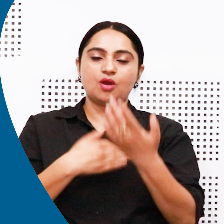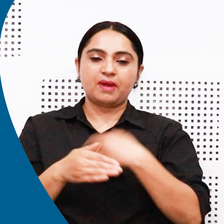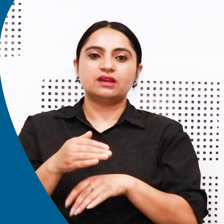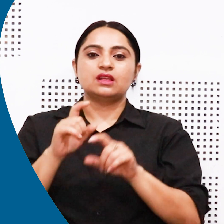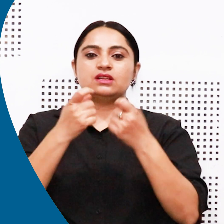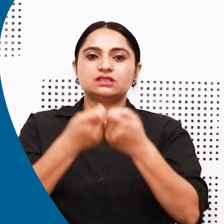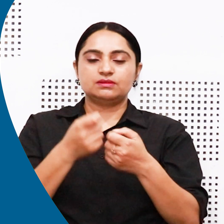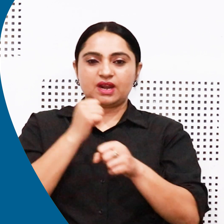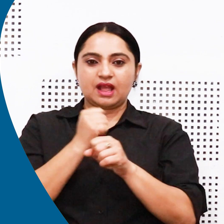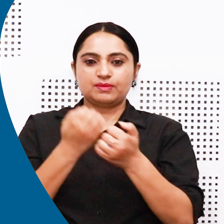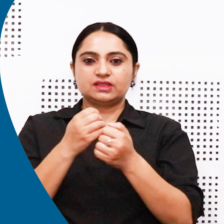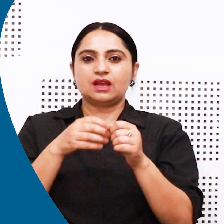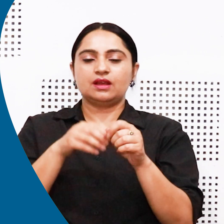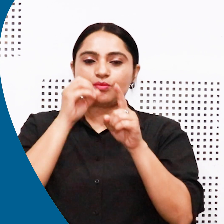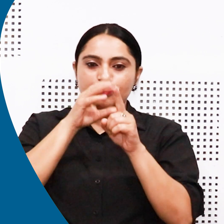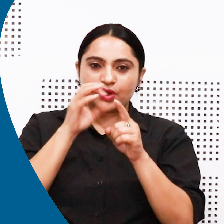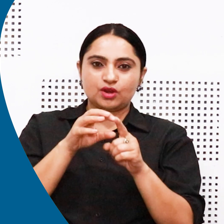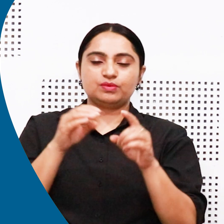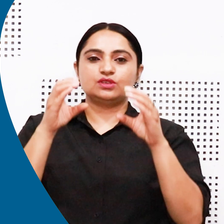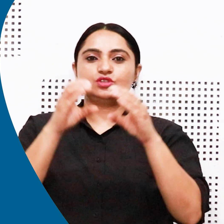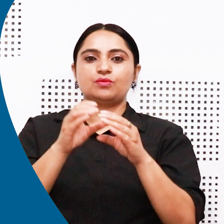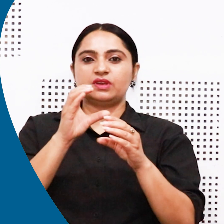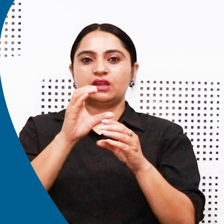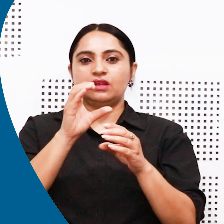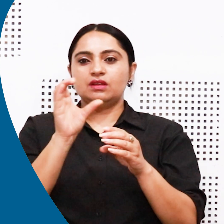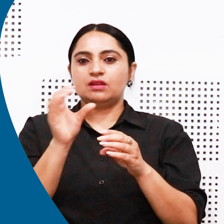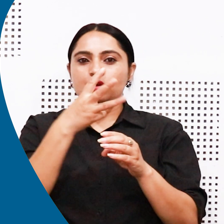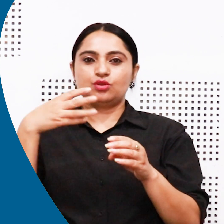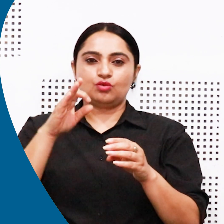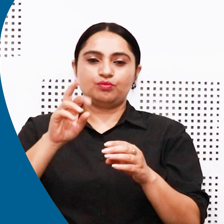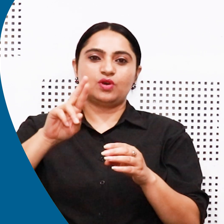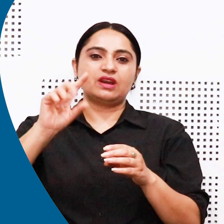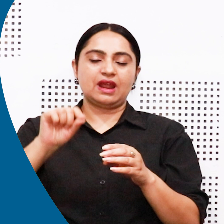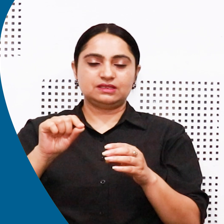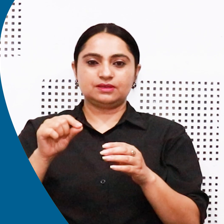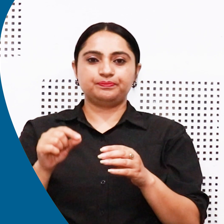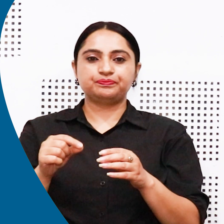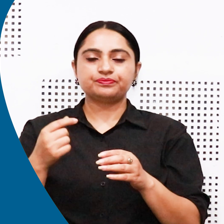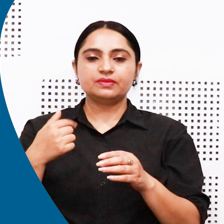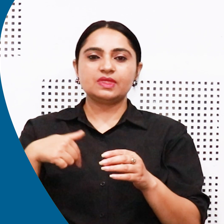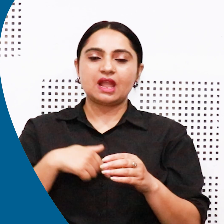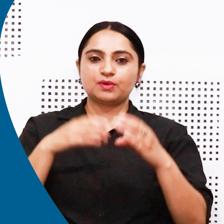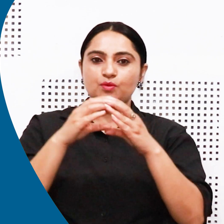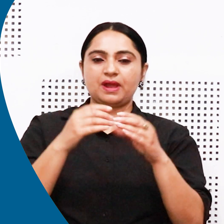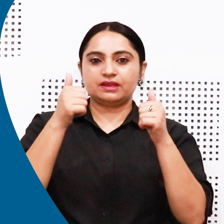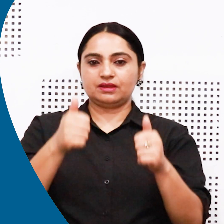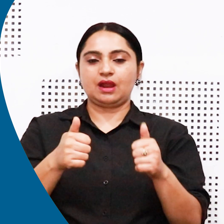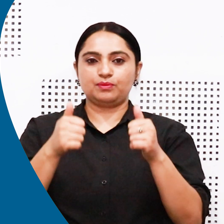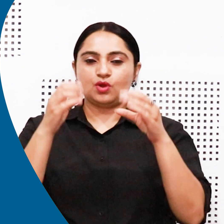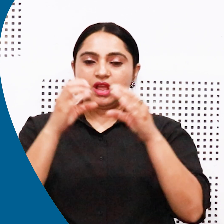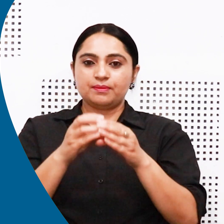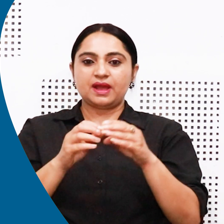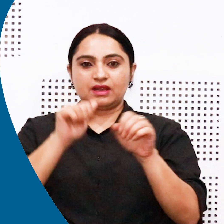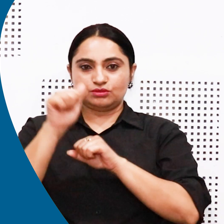नगर स्तरीय भैरवी समूहका फोकल पर्सन युवराज पराजुली हाम्रो पालिका जुन रेडियो कार्यक्रम छ त्यो रेडियो कार्यक्रममा